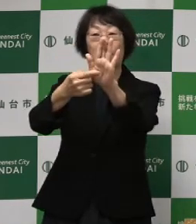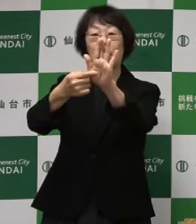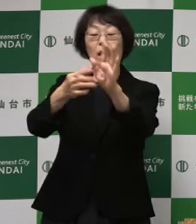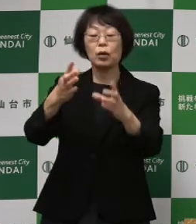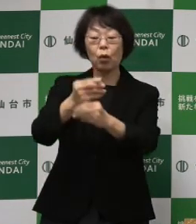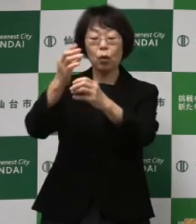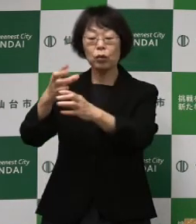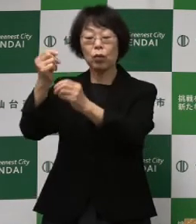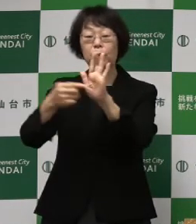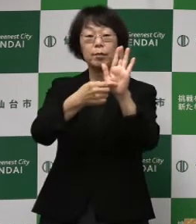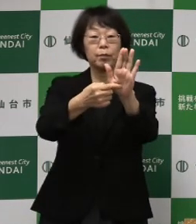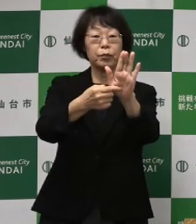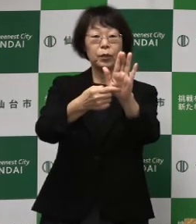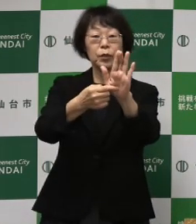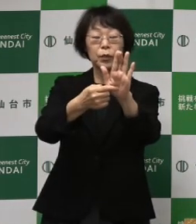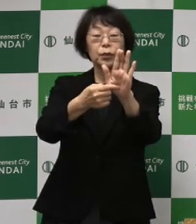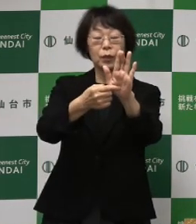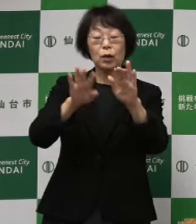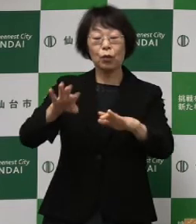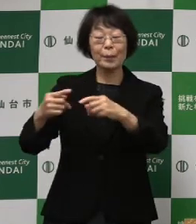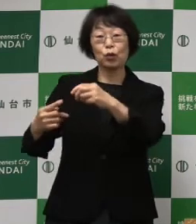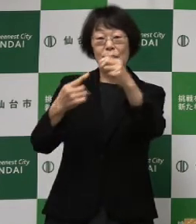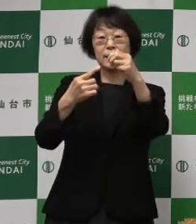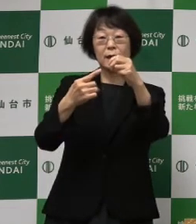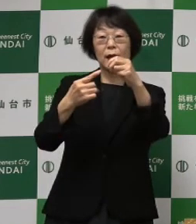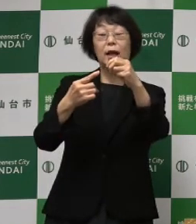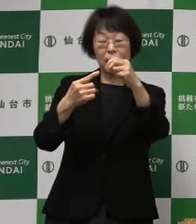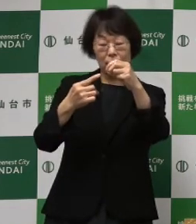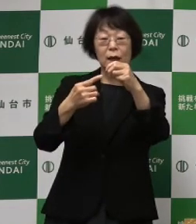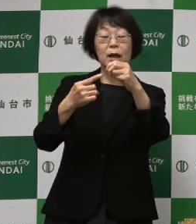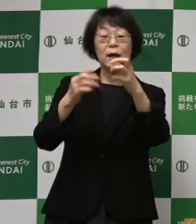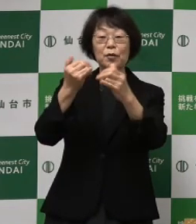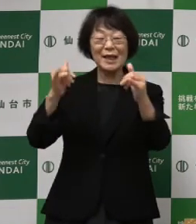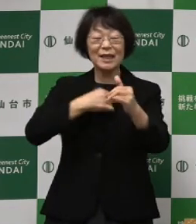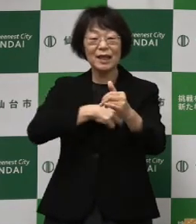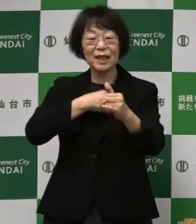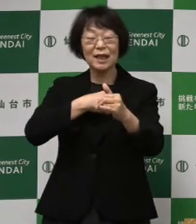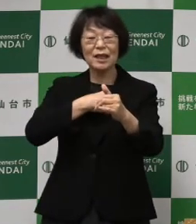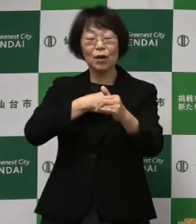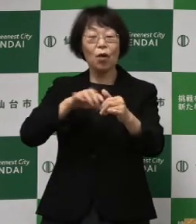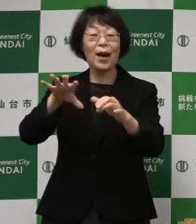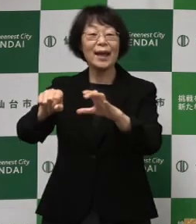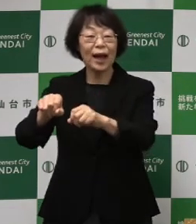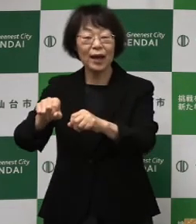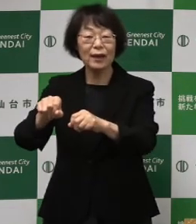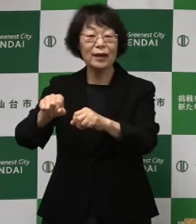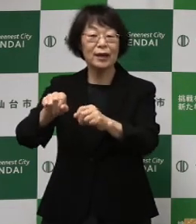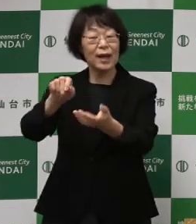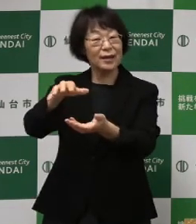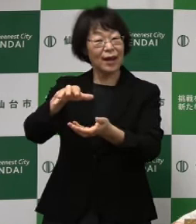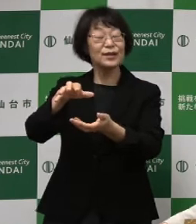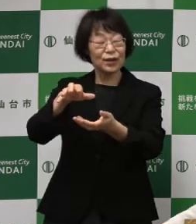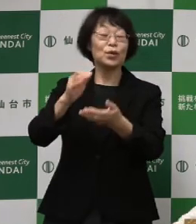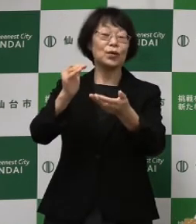も当選したことを思ってですね、民意を得たというかですね、ということで、公約